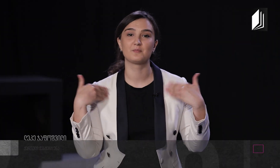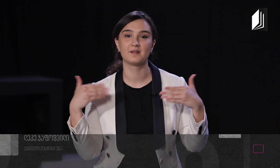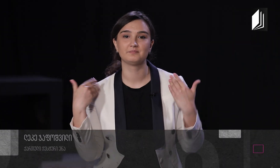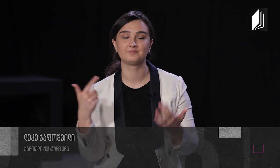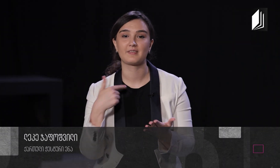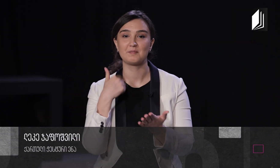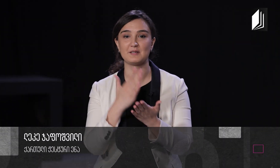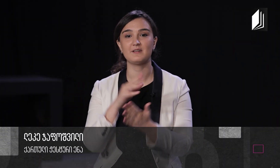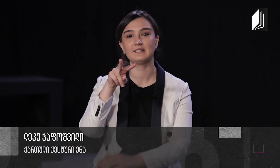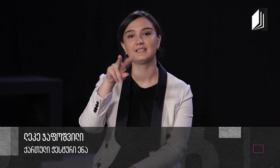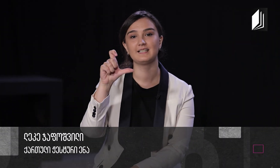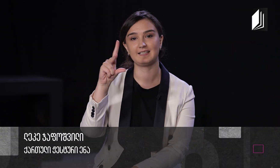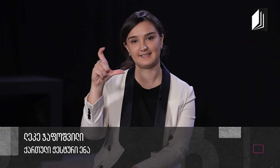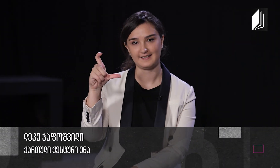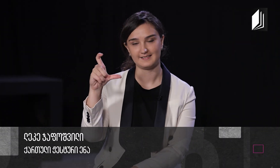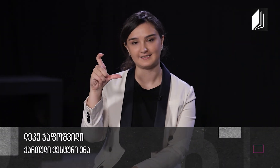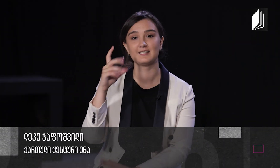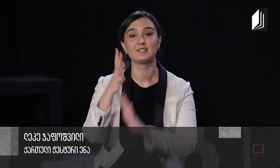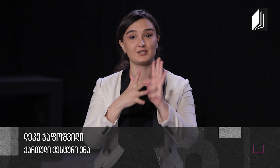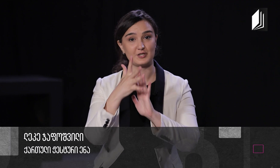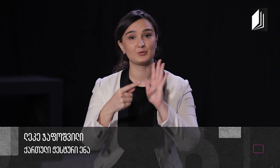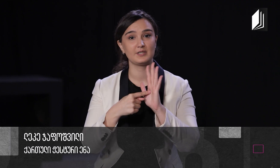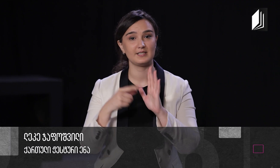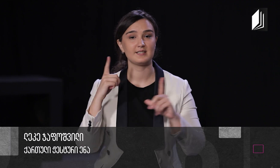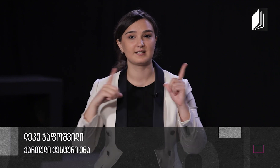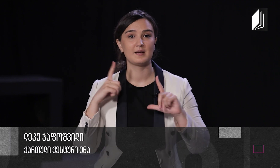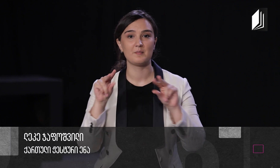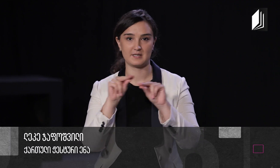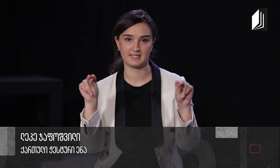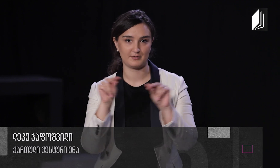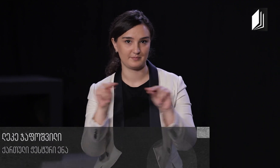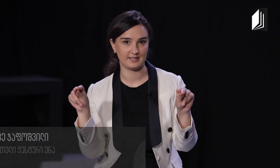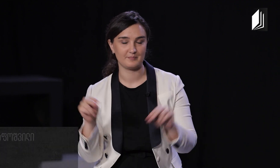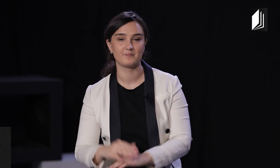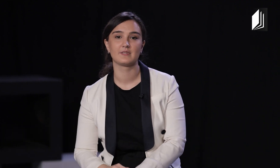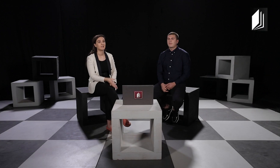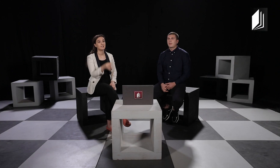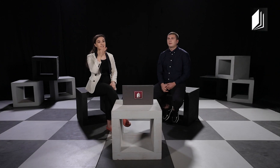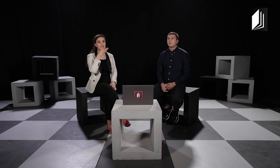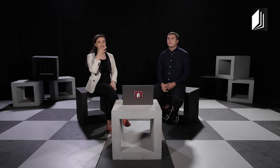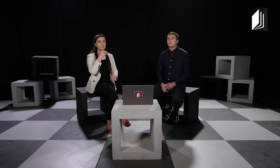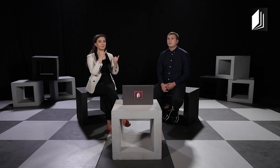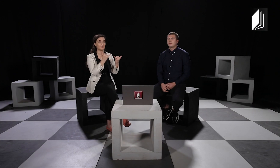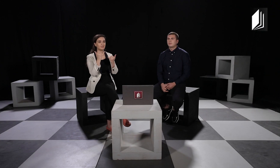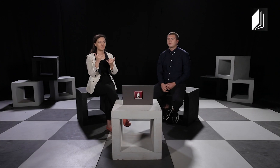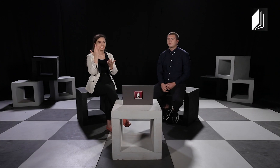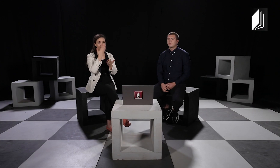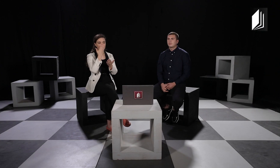გამარჯობა. მე ვარ ლეკე, შესტური ენის მასწავლებელი. სანამ დღევანდელი